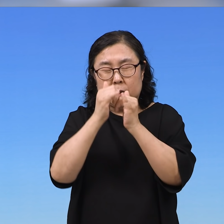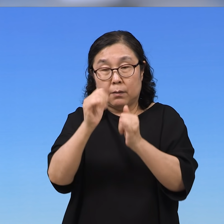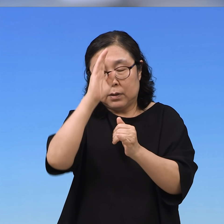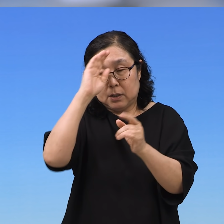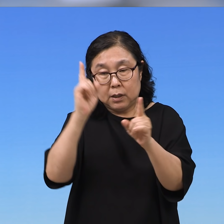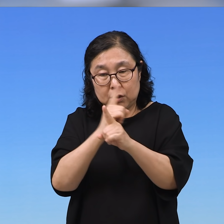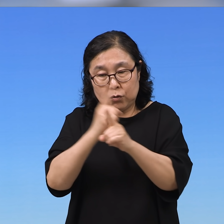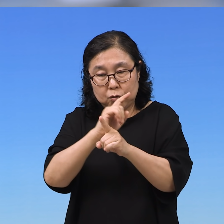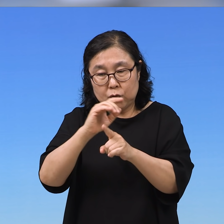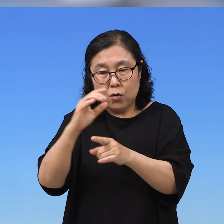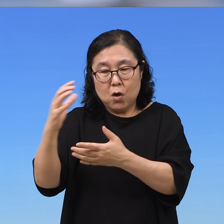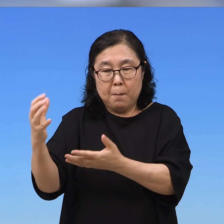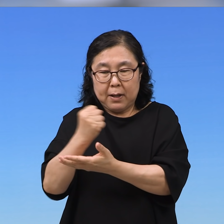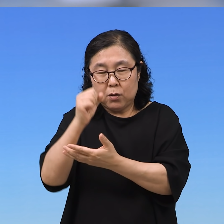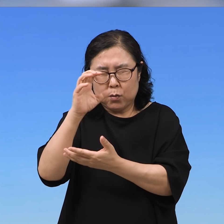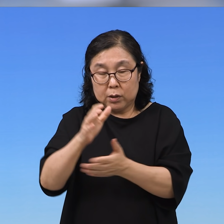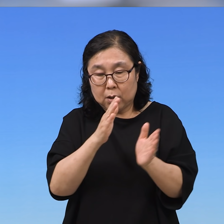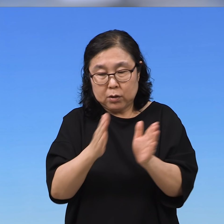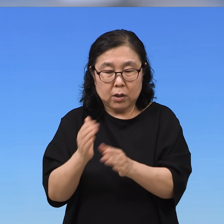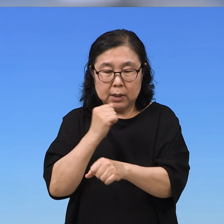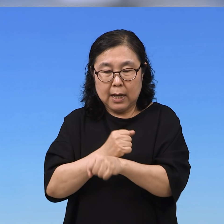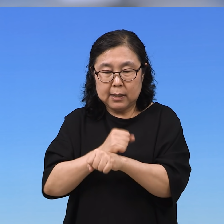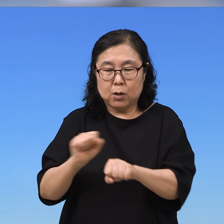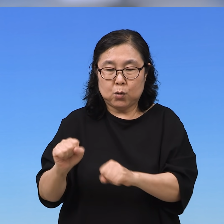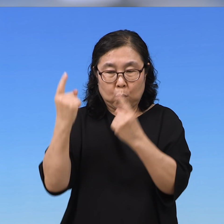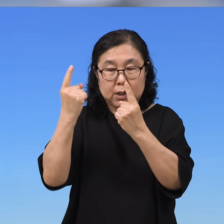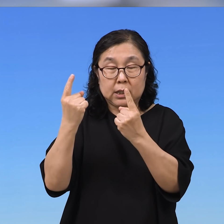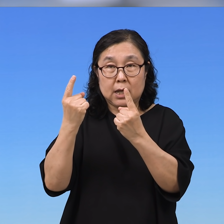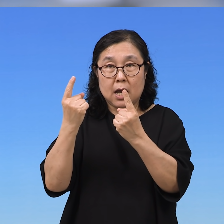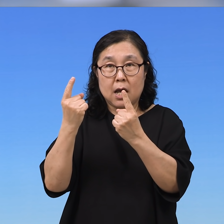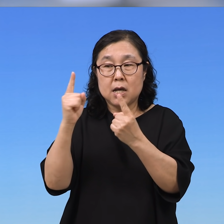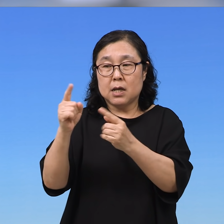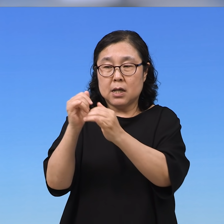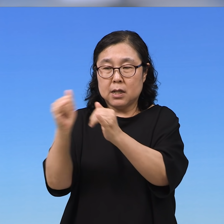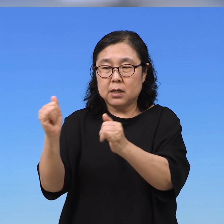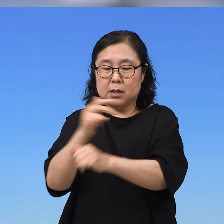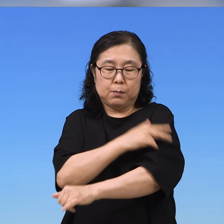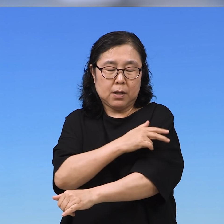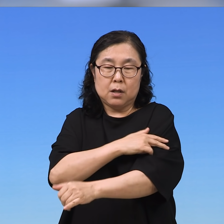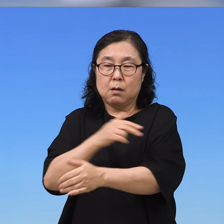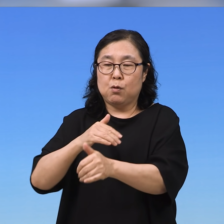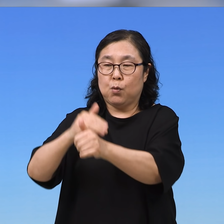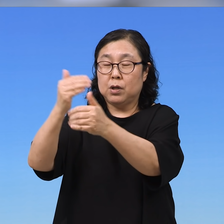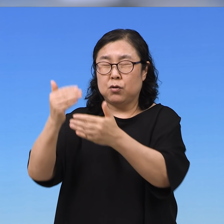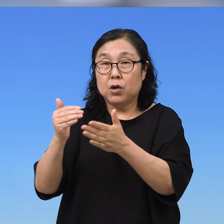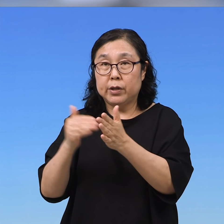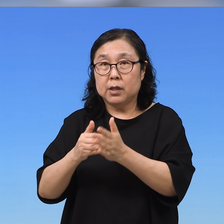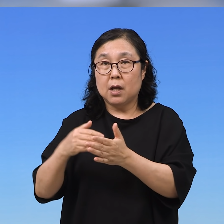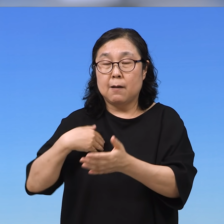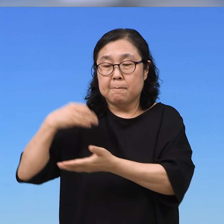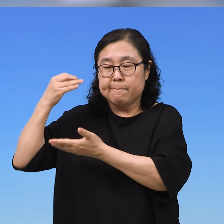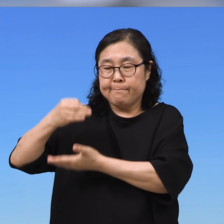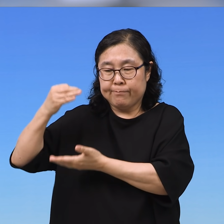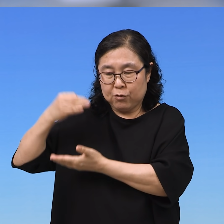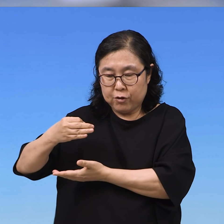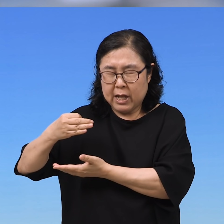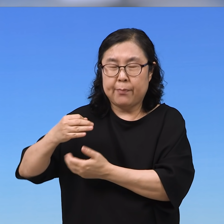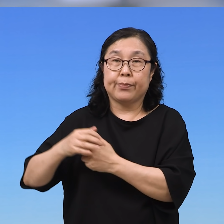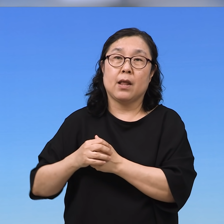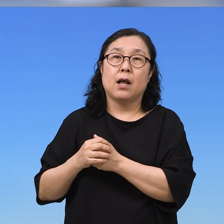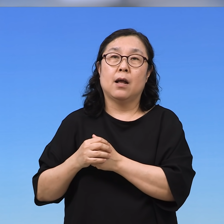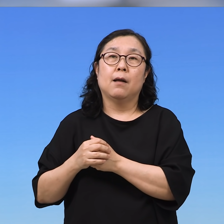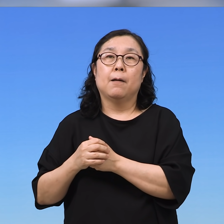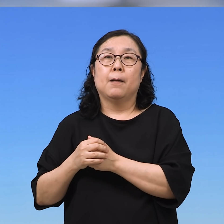곳이라고 그렇게 이제 정리가 되자마자 하나님께서 바로 이분을 보내주셨는데, 그러면서 이제 유산 이거 우리